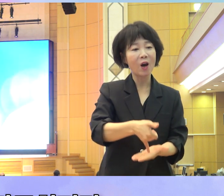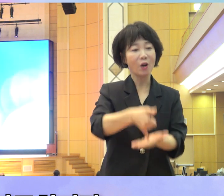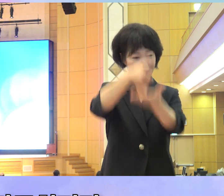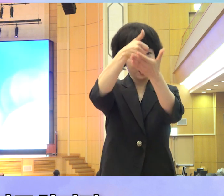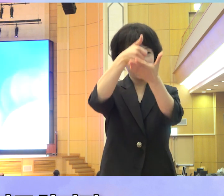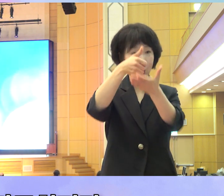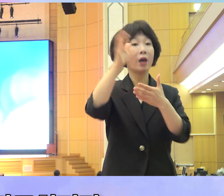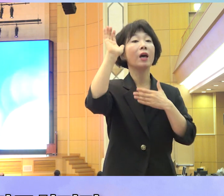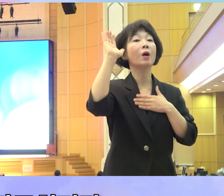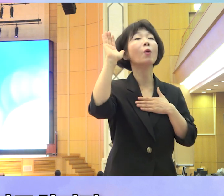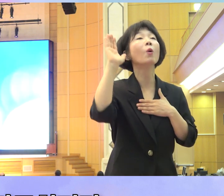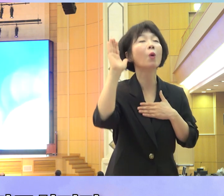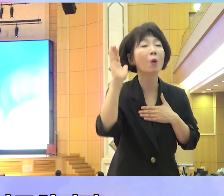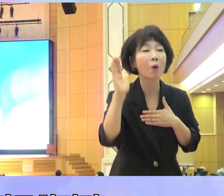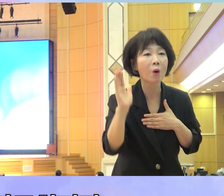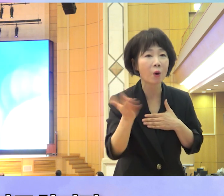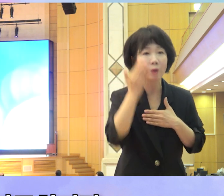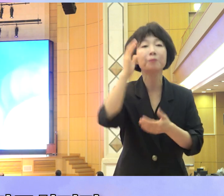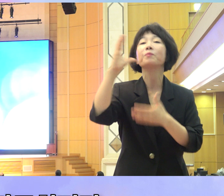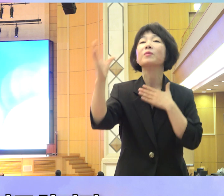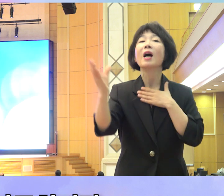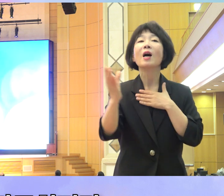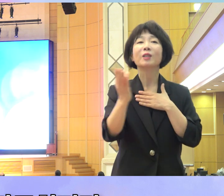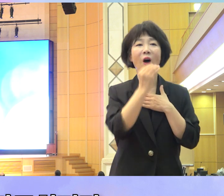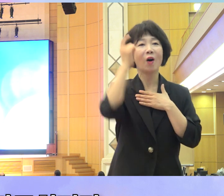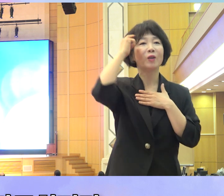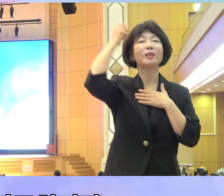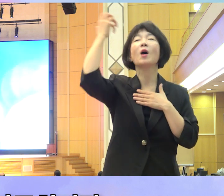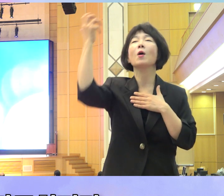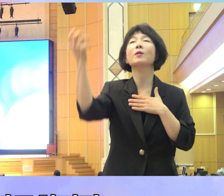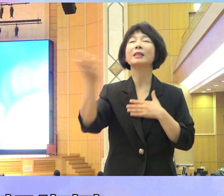나의 인격이 되고,